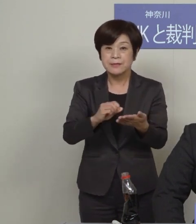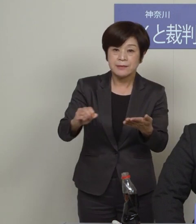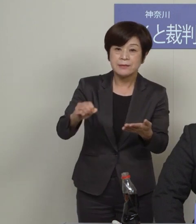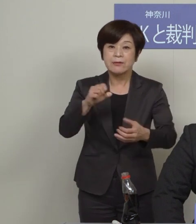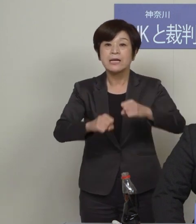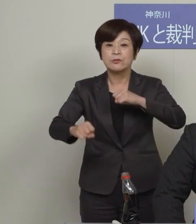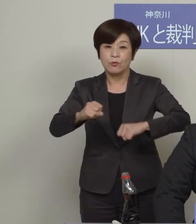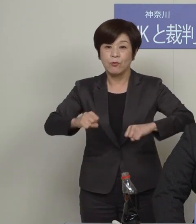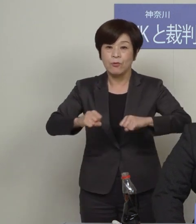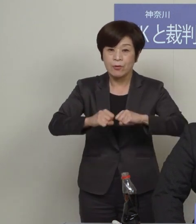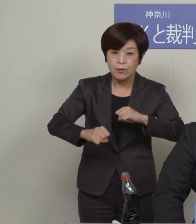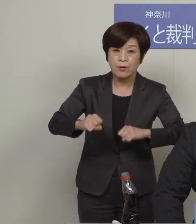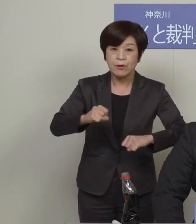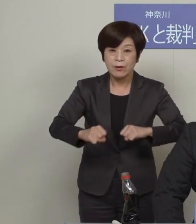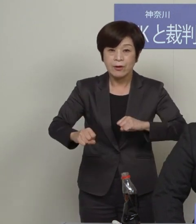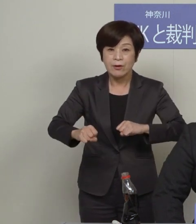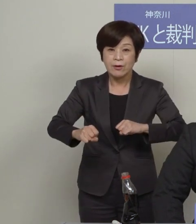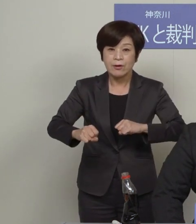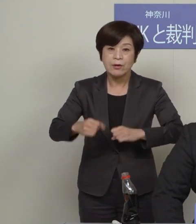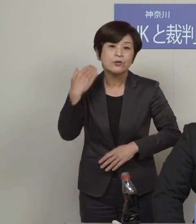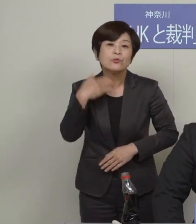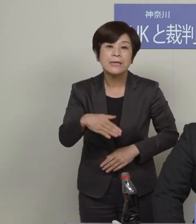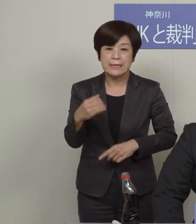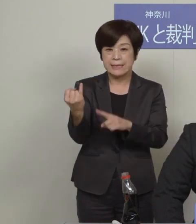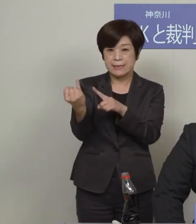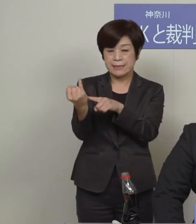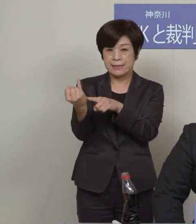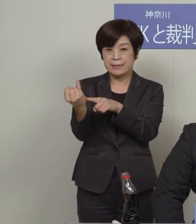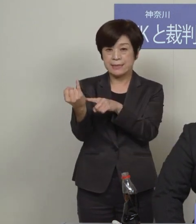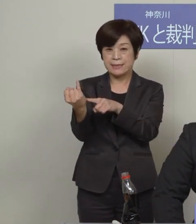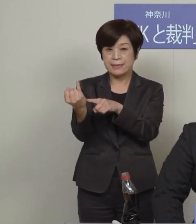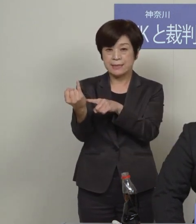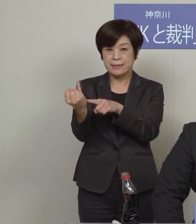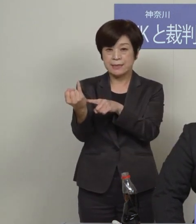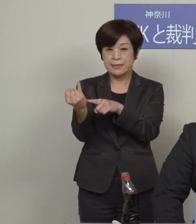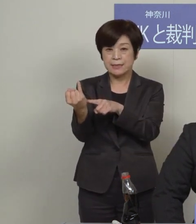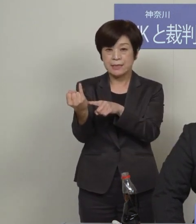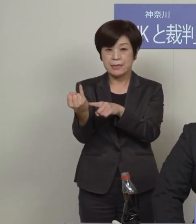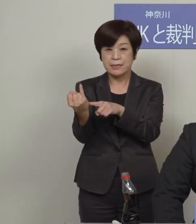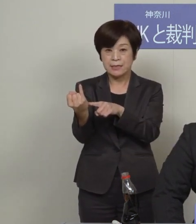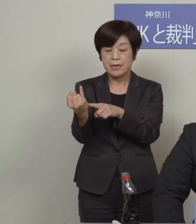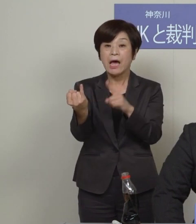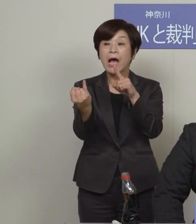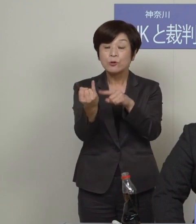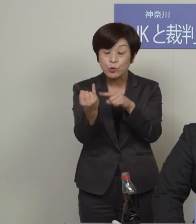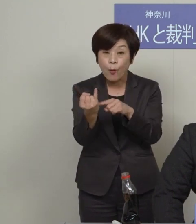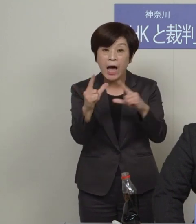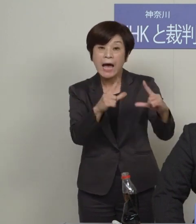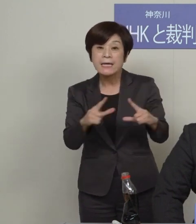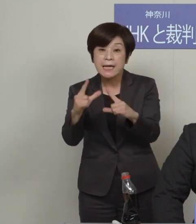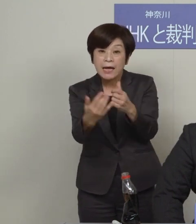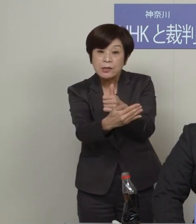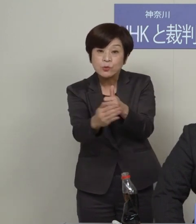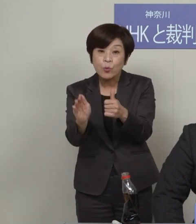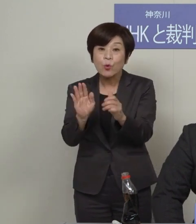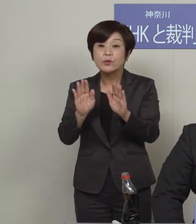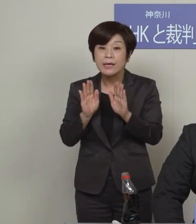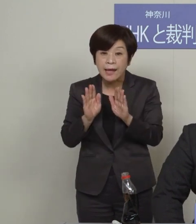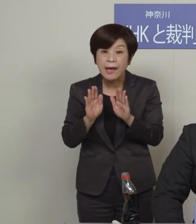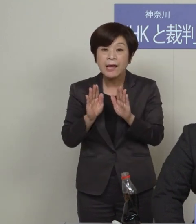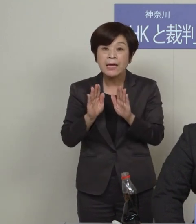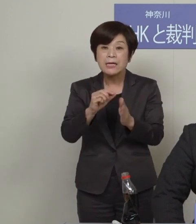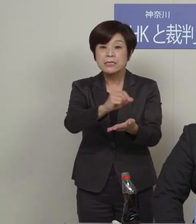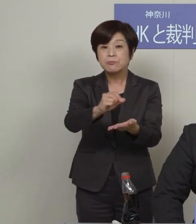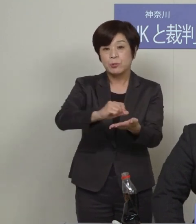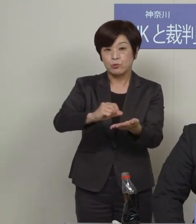執筆活動をしてクビになったそうです。生活保護を受けながらハリーポッターと賢者の石